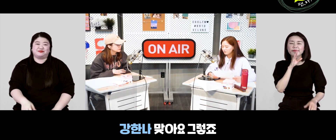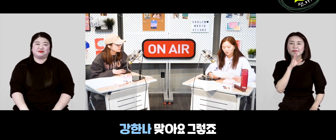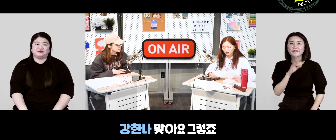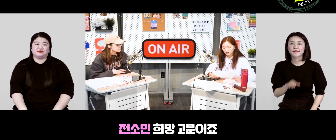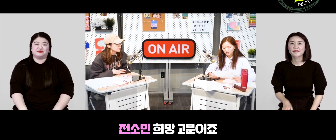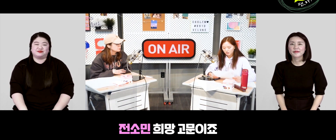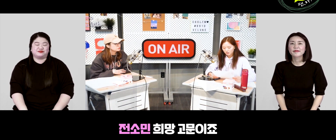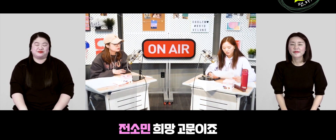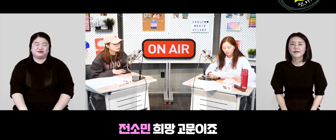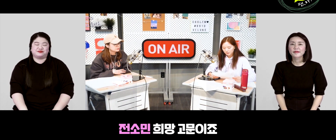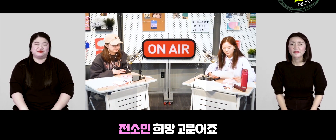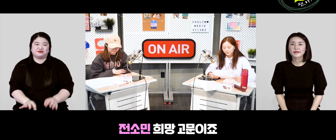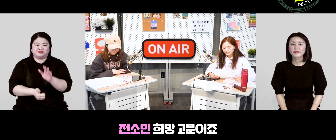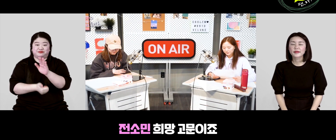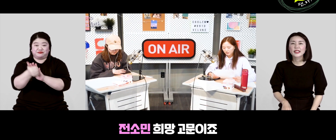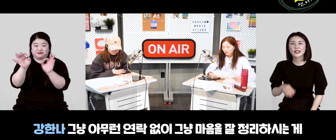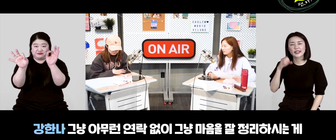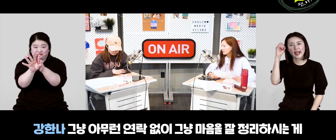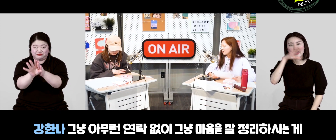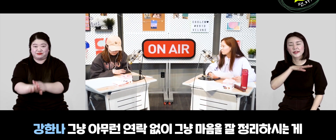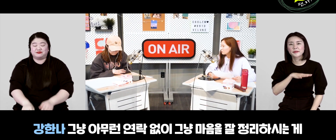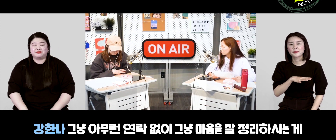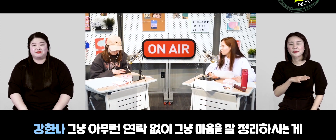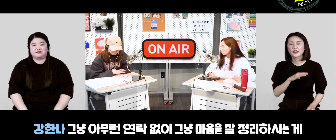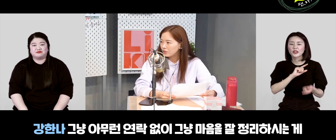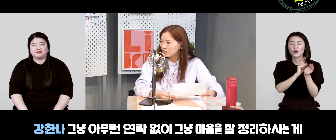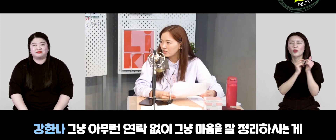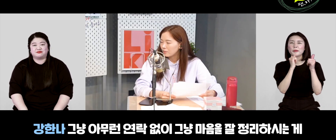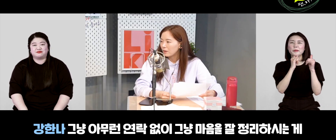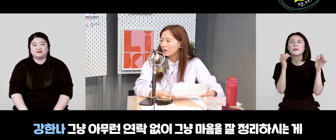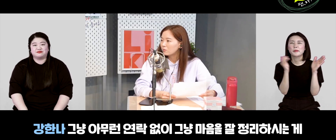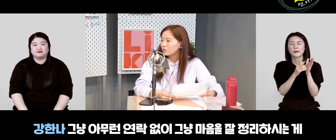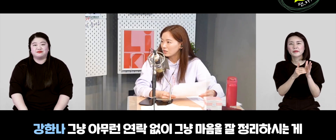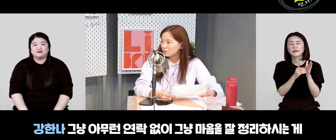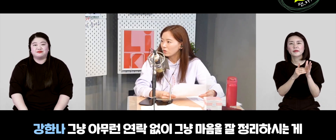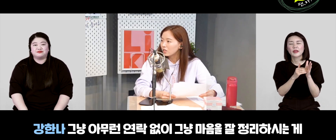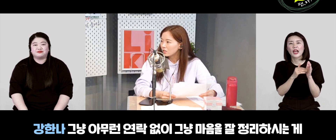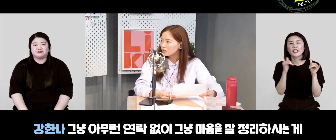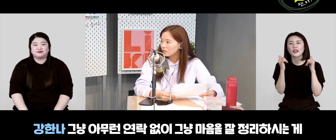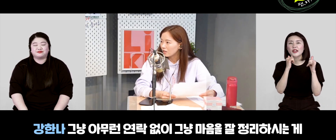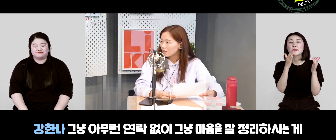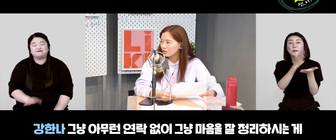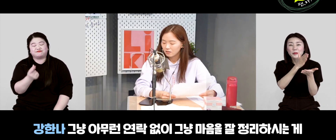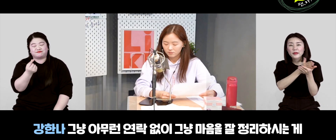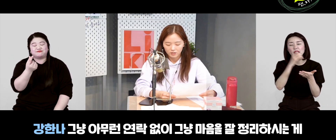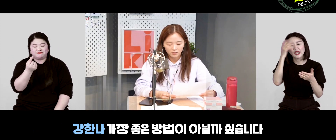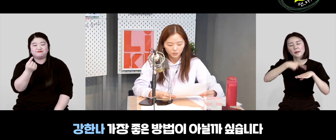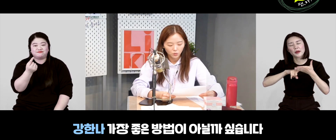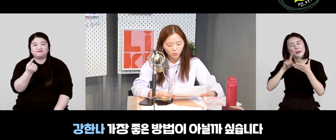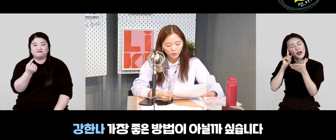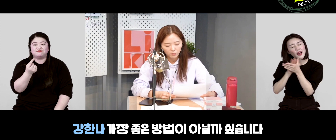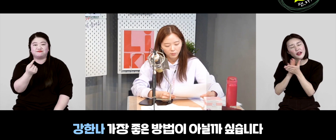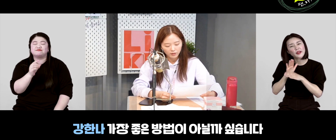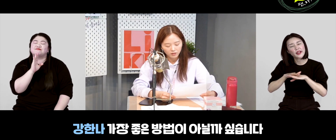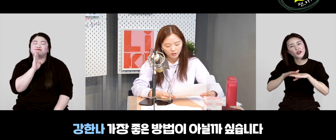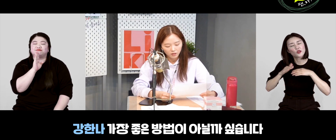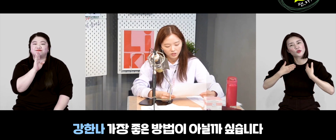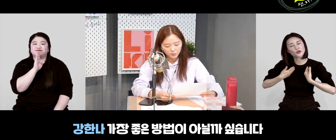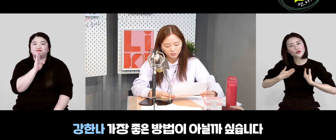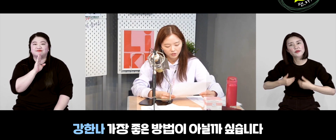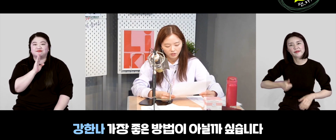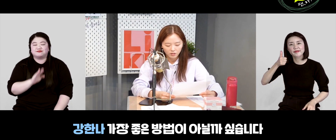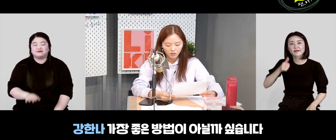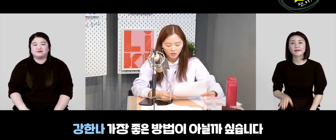맞아요. 그렇죠. 희망 고문이죠. 그냥 아무런 연락 없이 그냥 마음을 잘 정리하시는 게 가장 좋은 방법이